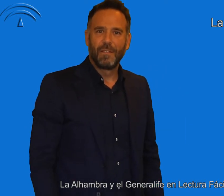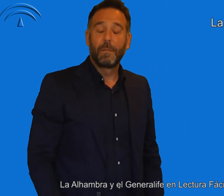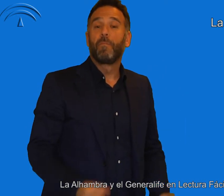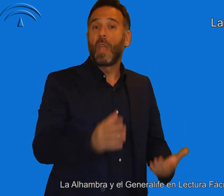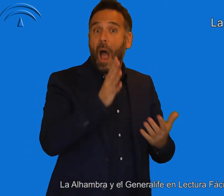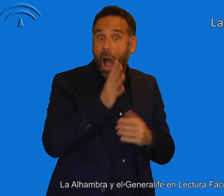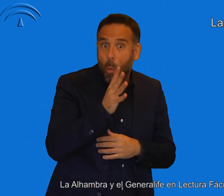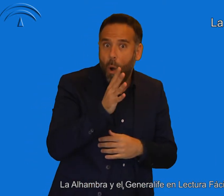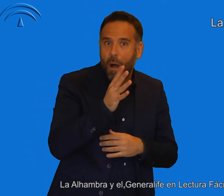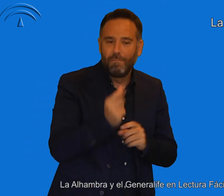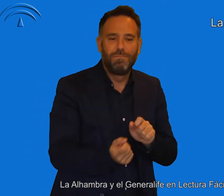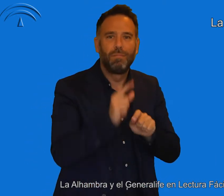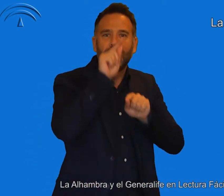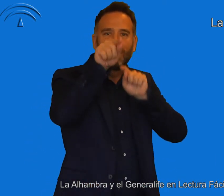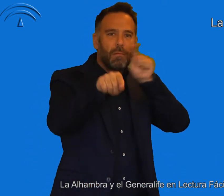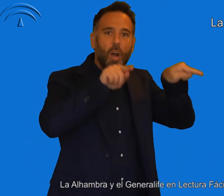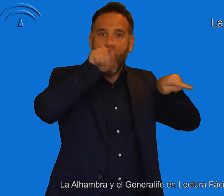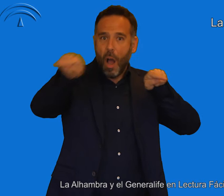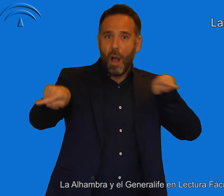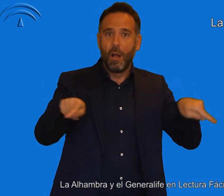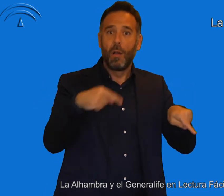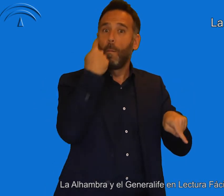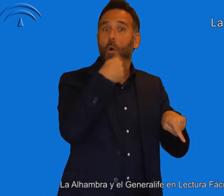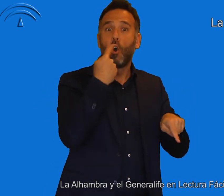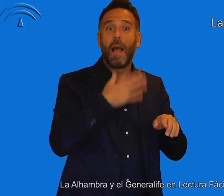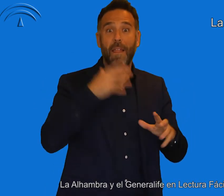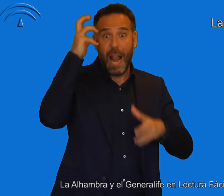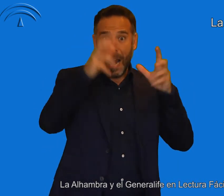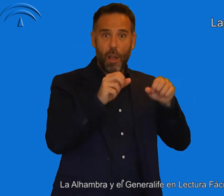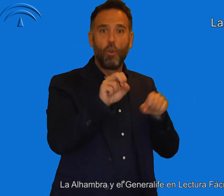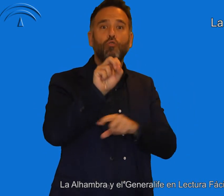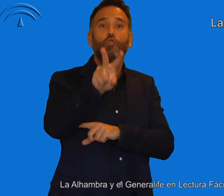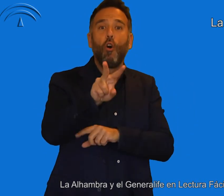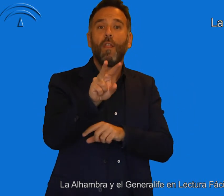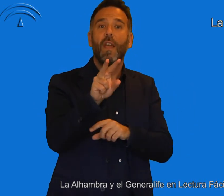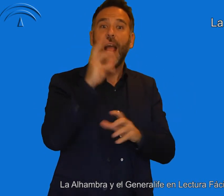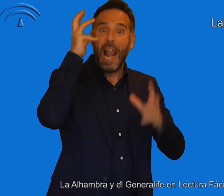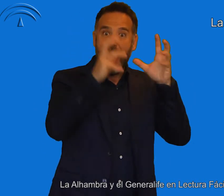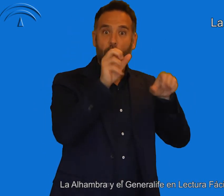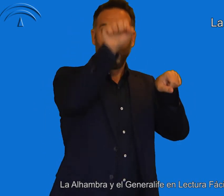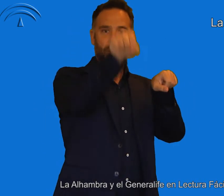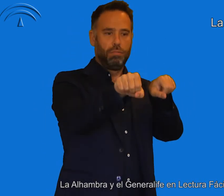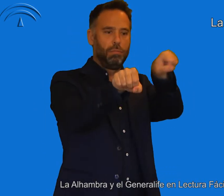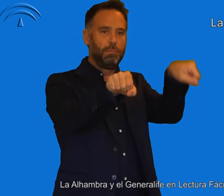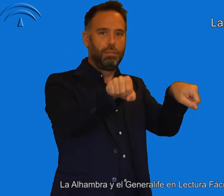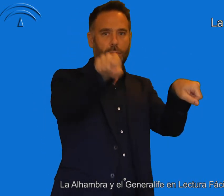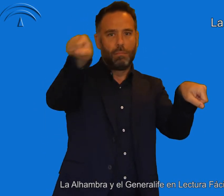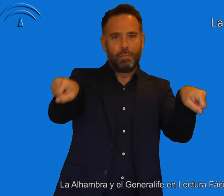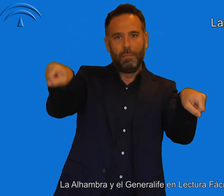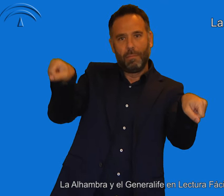El agua brota de la Fuente de los Leones, sale por las bocas de 12 leones y corre suavemente por